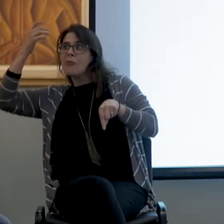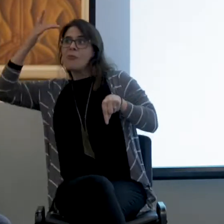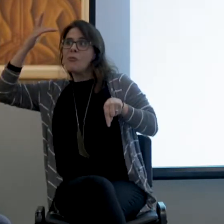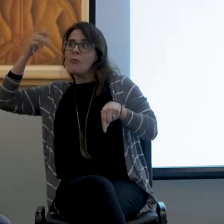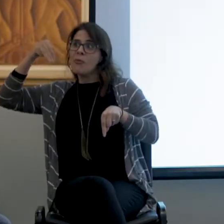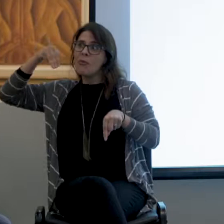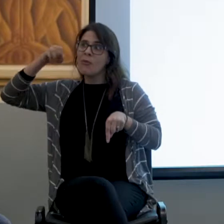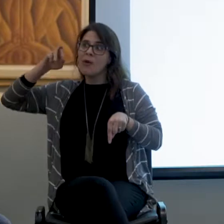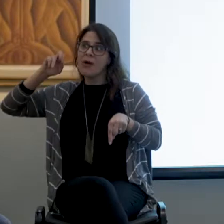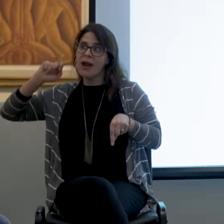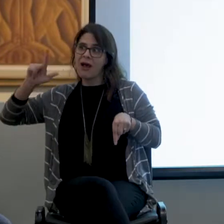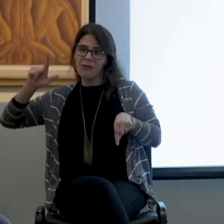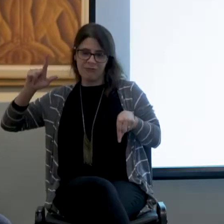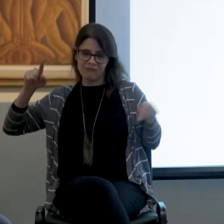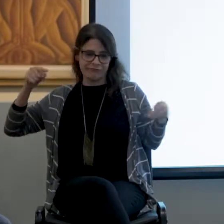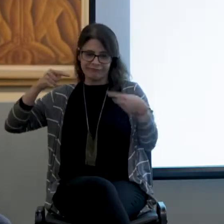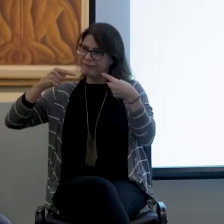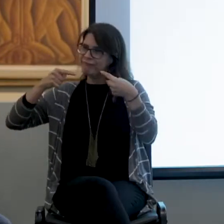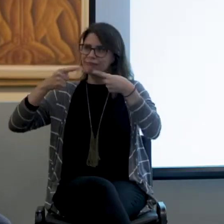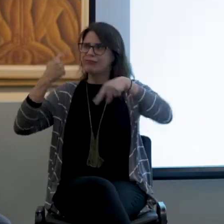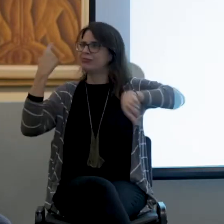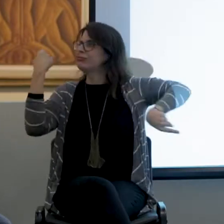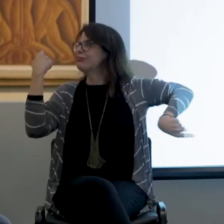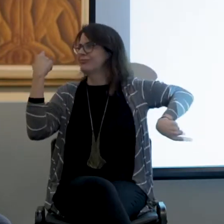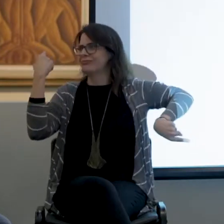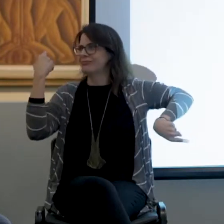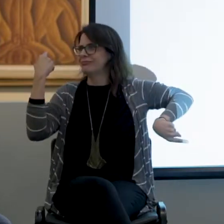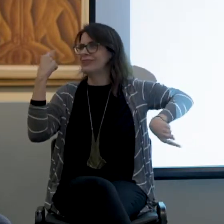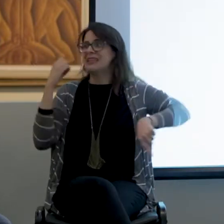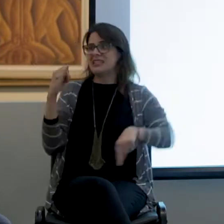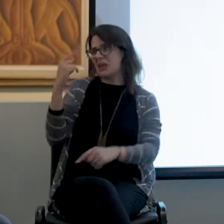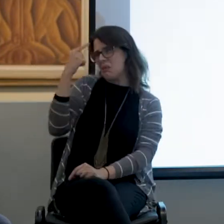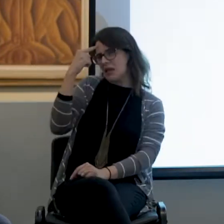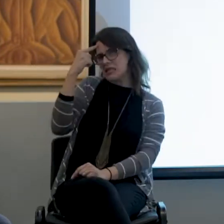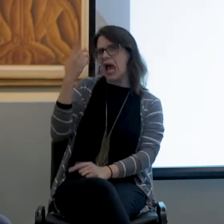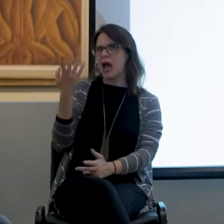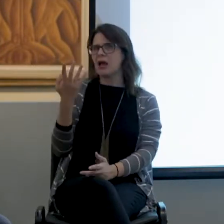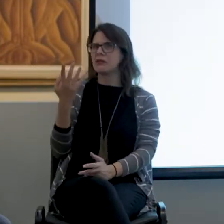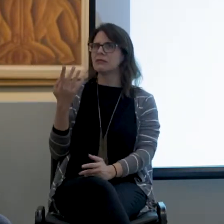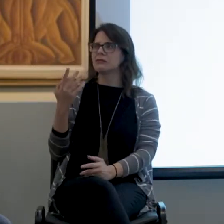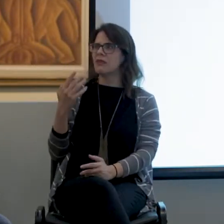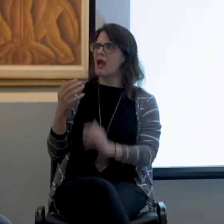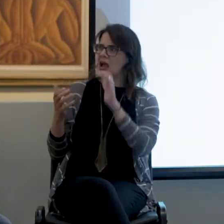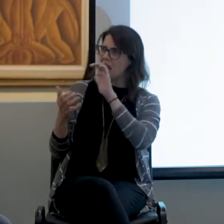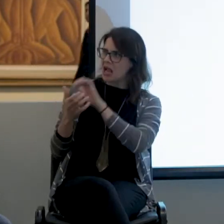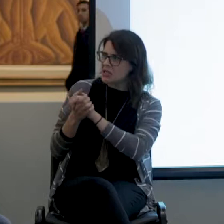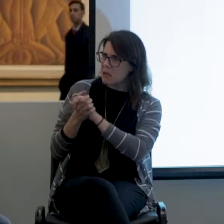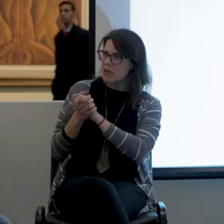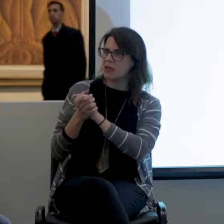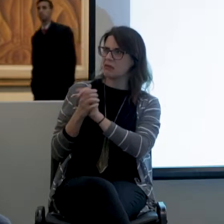é imoral a relação sexual antes do casamento, ou até tabus,